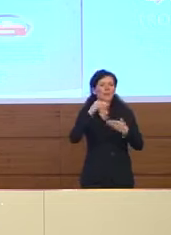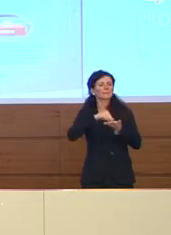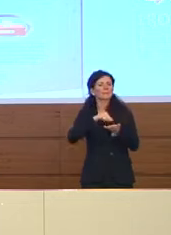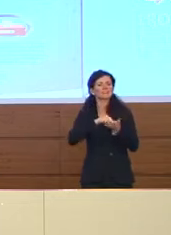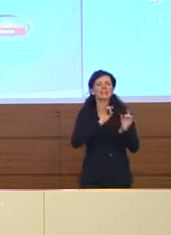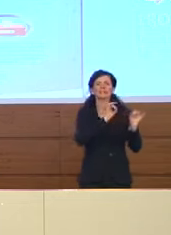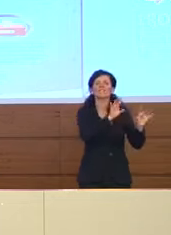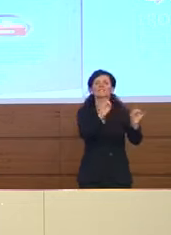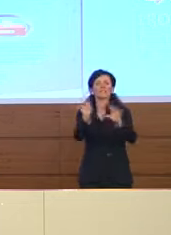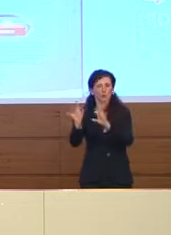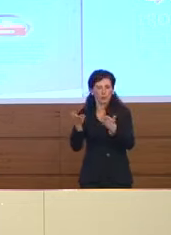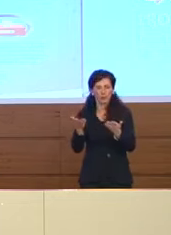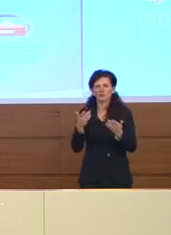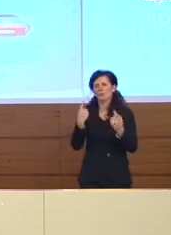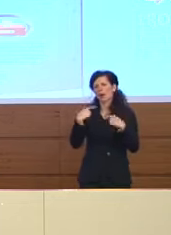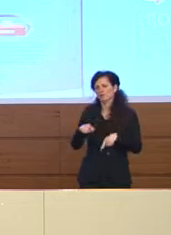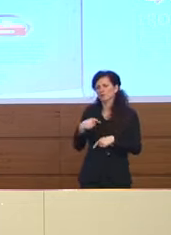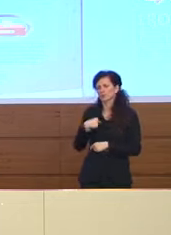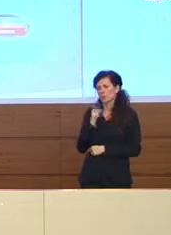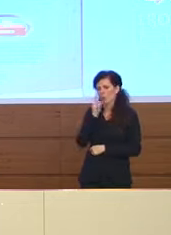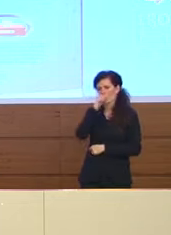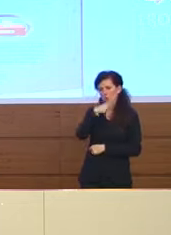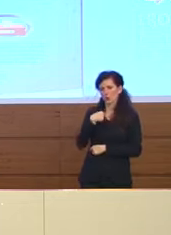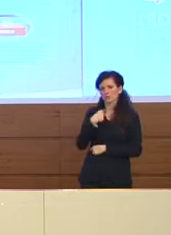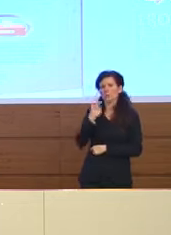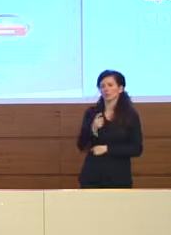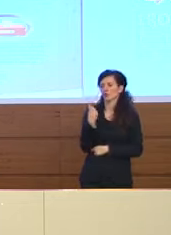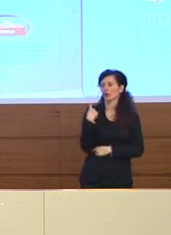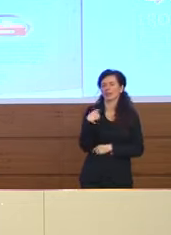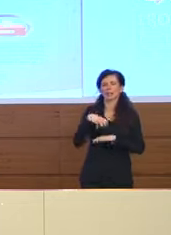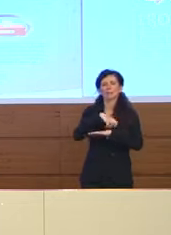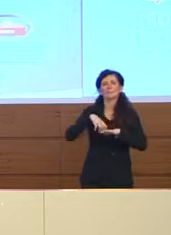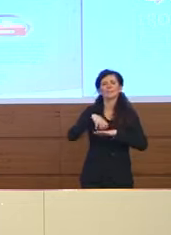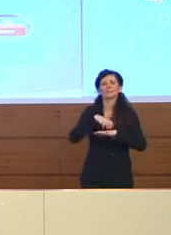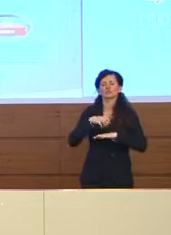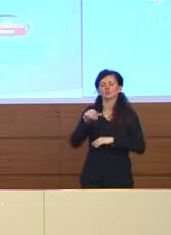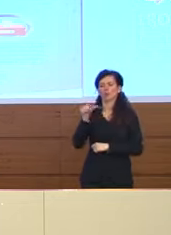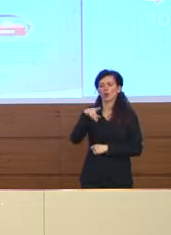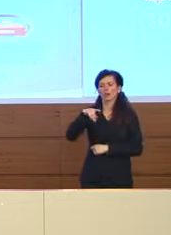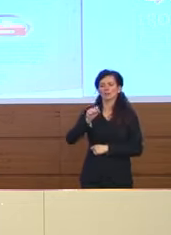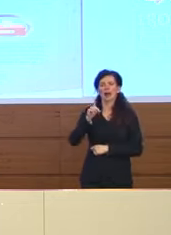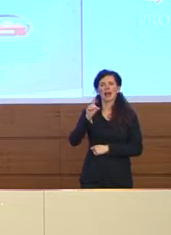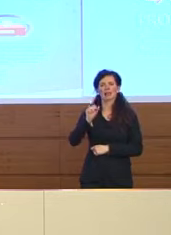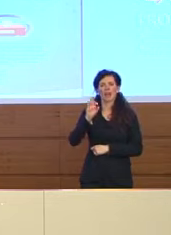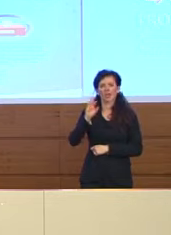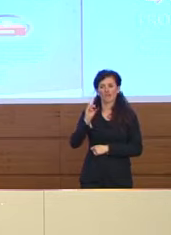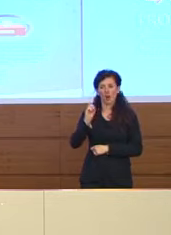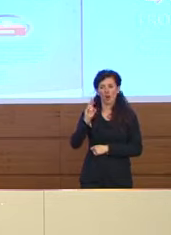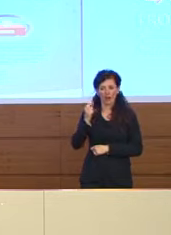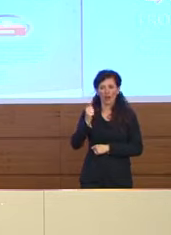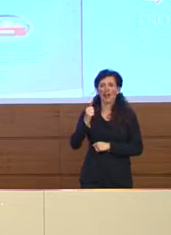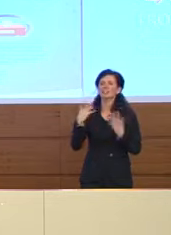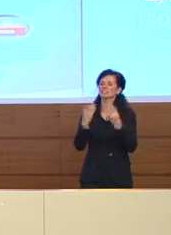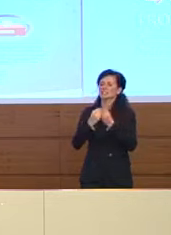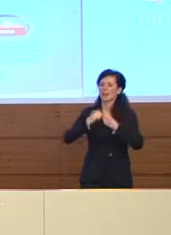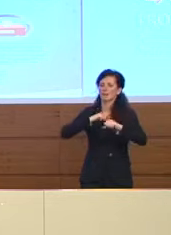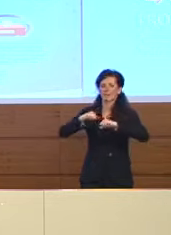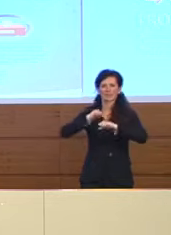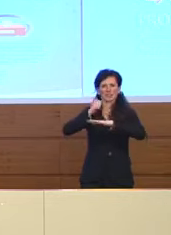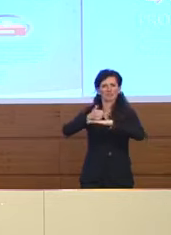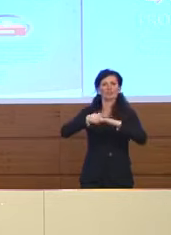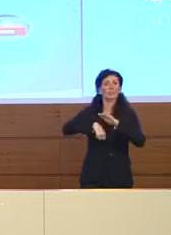ma è una piccolissima curiosità visto che ieri il ministro spadafora ha incontrato vertici del calcio ma è vero come ho letto da qualche parte